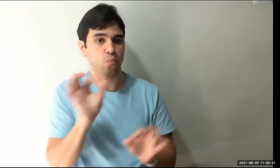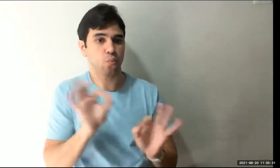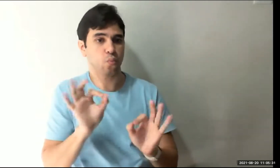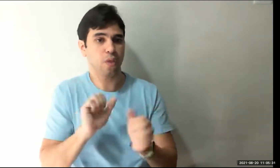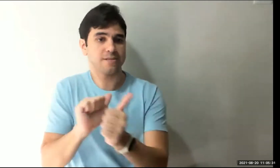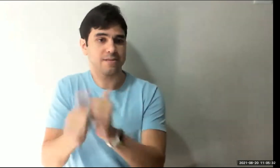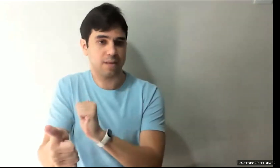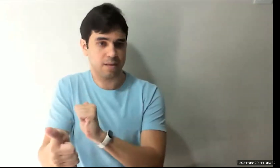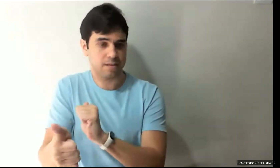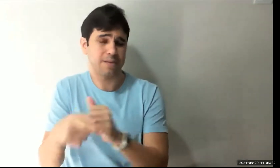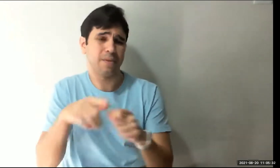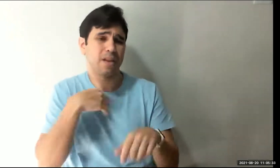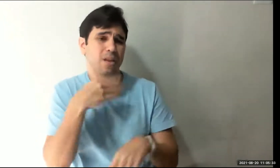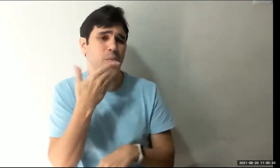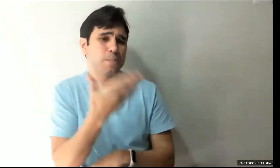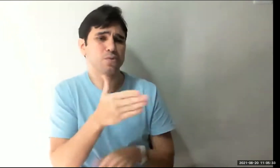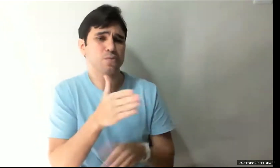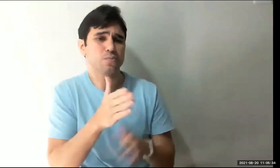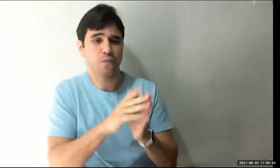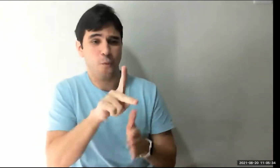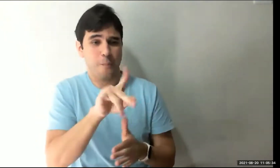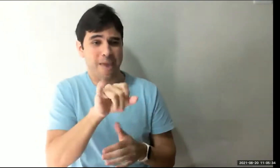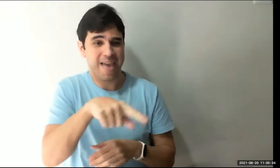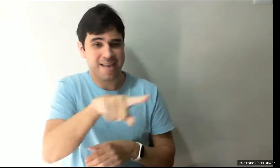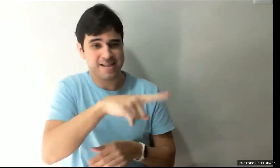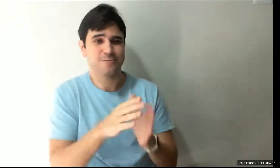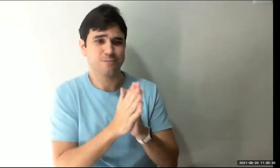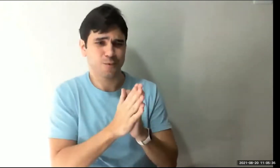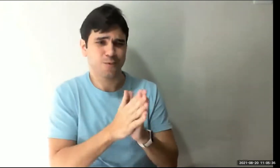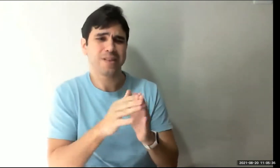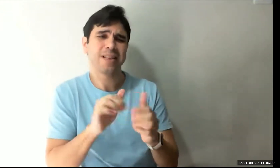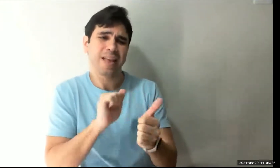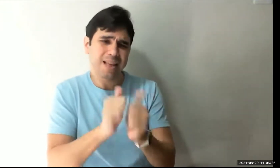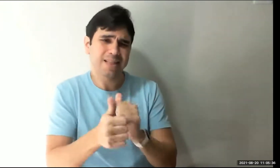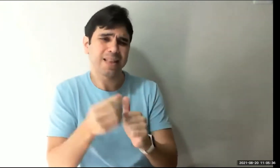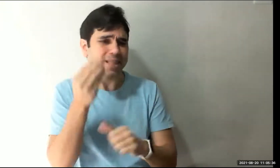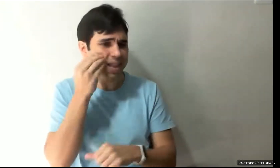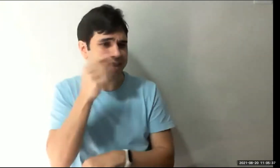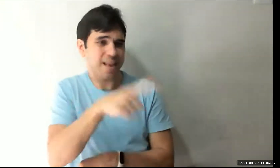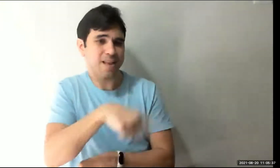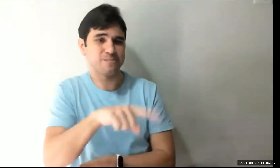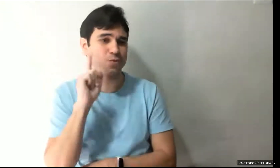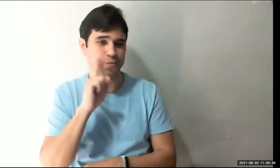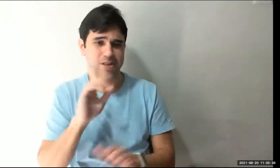como acontece. Por exemplo, ele fica muito cansado, porque talvez ele não saiba como produzir esses exercícios de